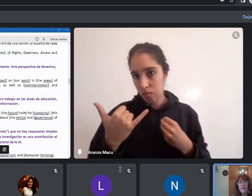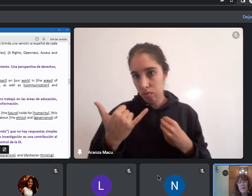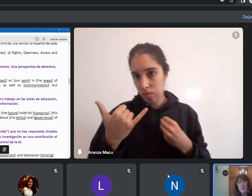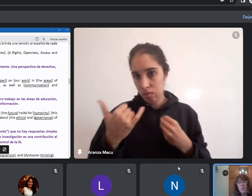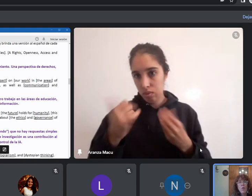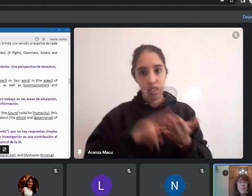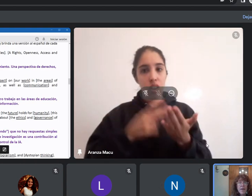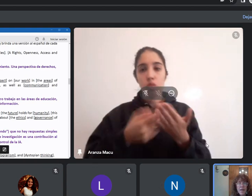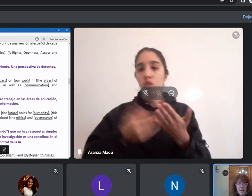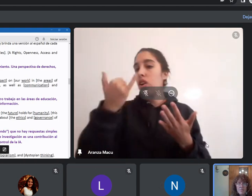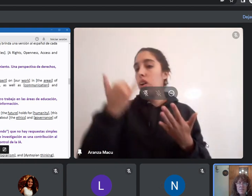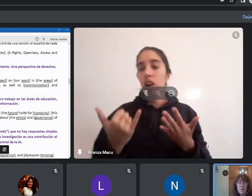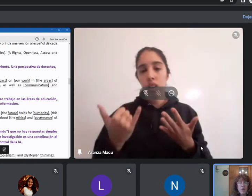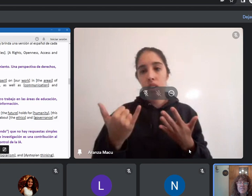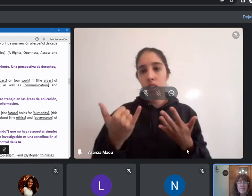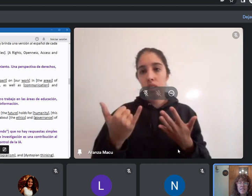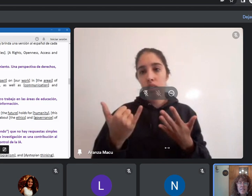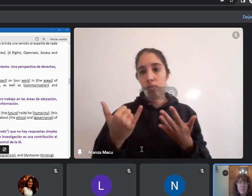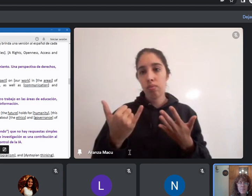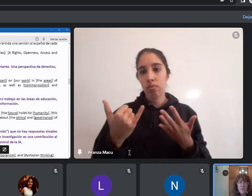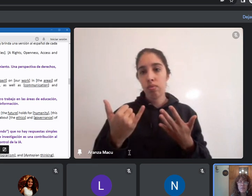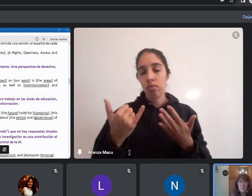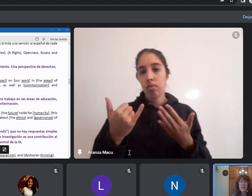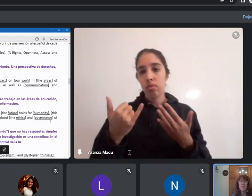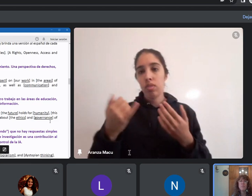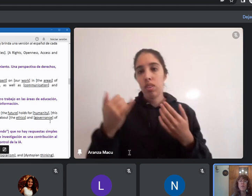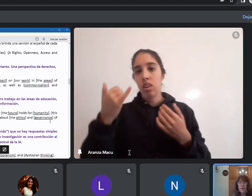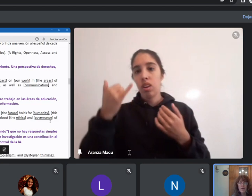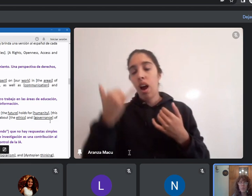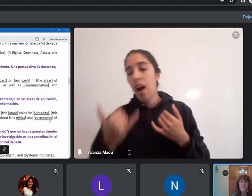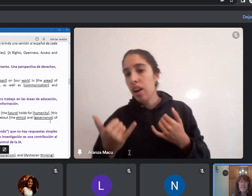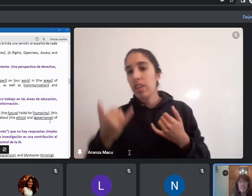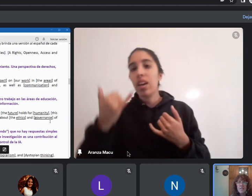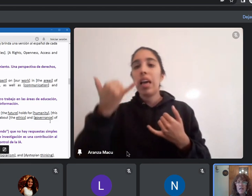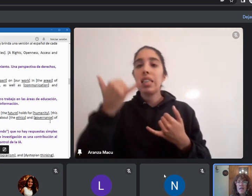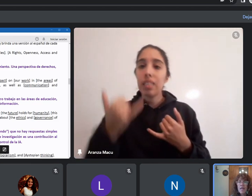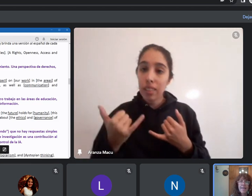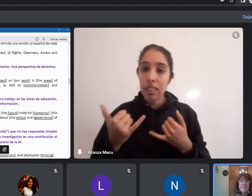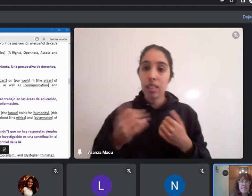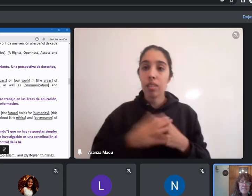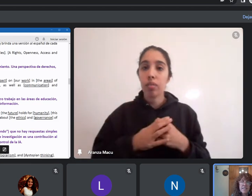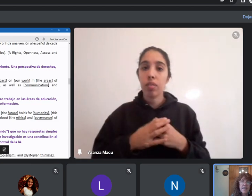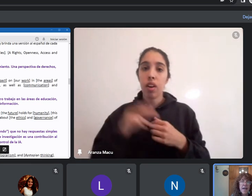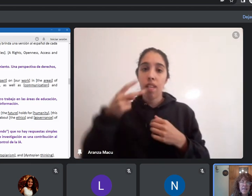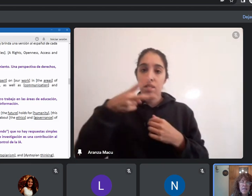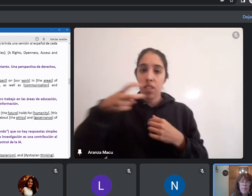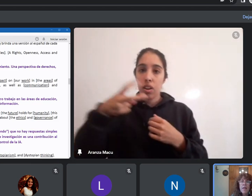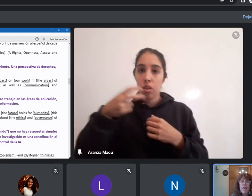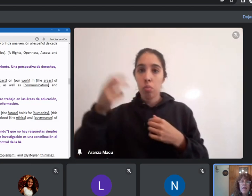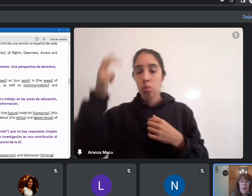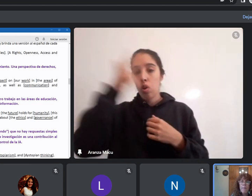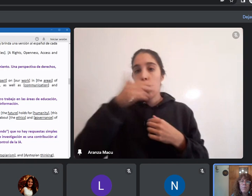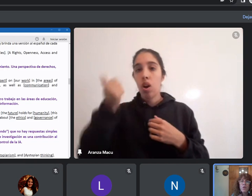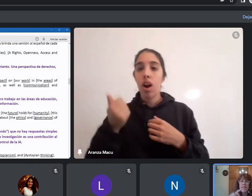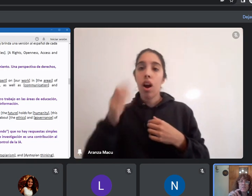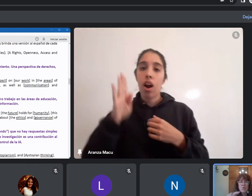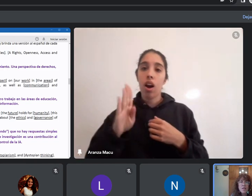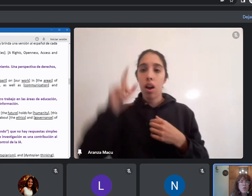O haber, ¿sí? O existir, viene del verbo haber o existir, existe, hay, porque si ustedes lo buscan